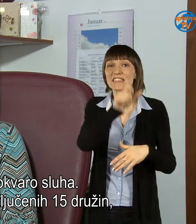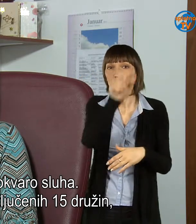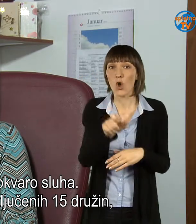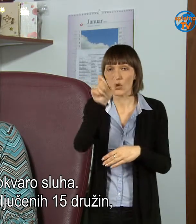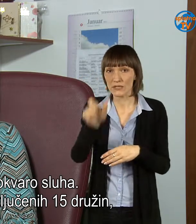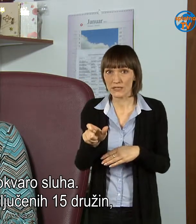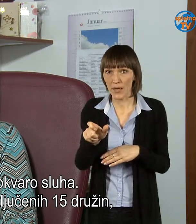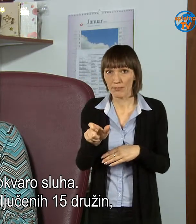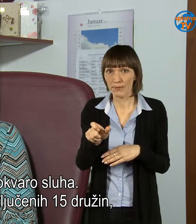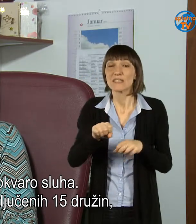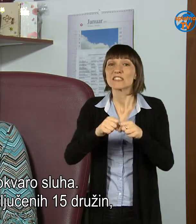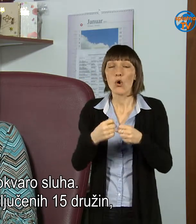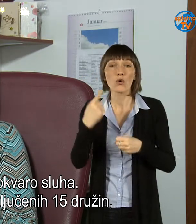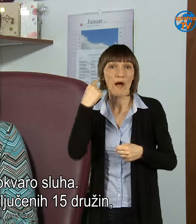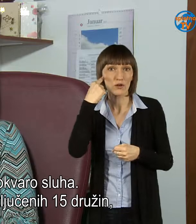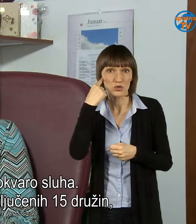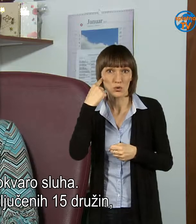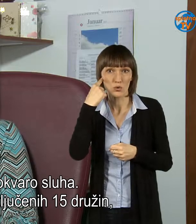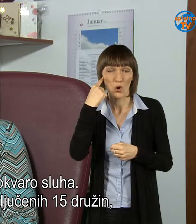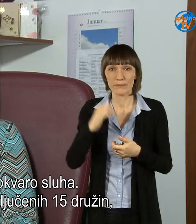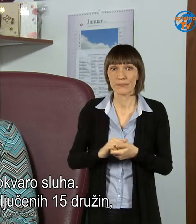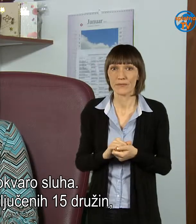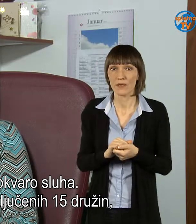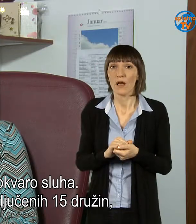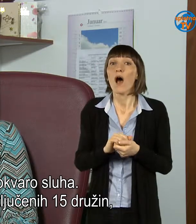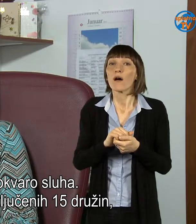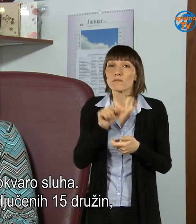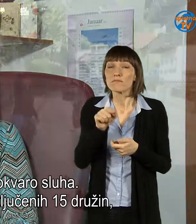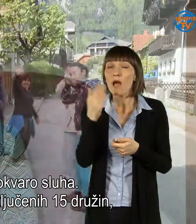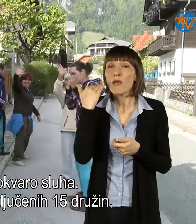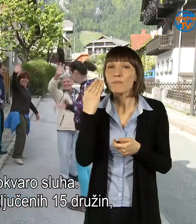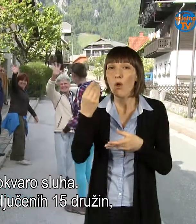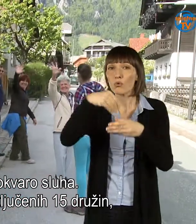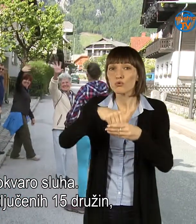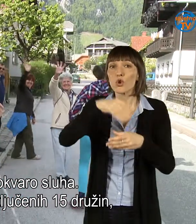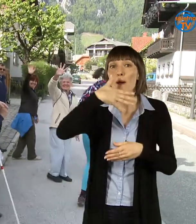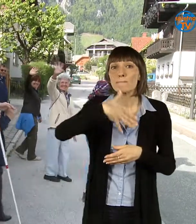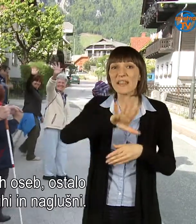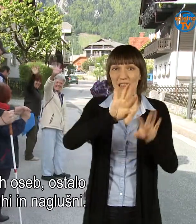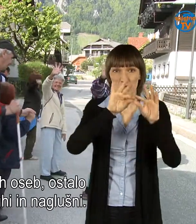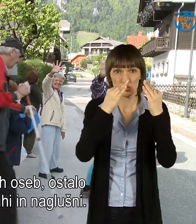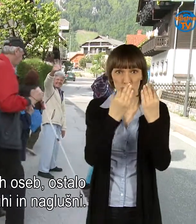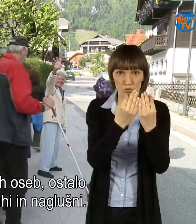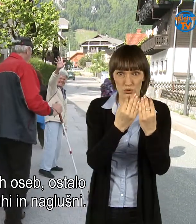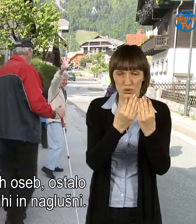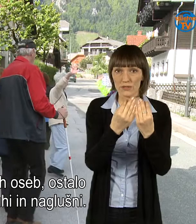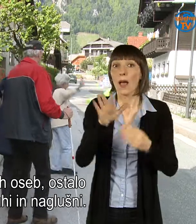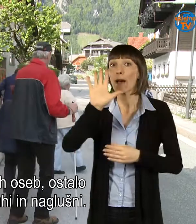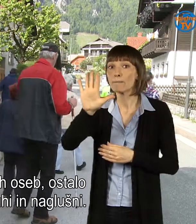79 oseb z okvaro sluha, in sicer je bilo vključenih 15 družin,